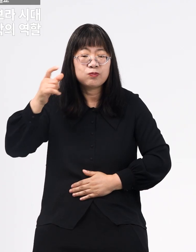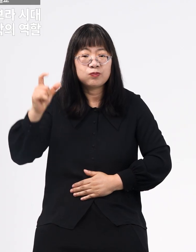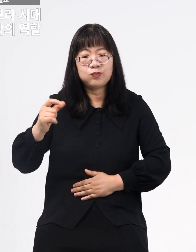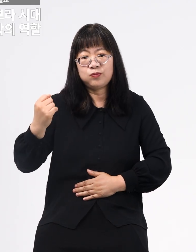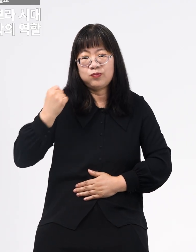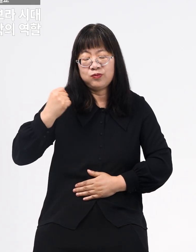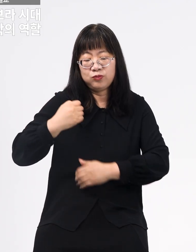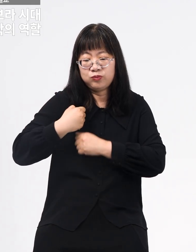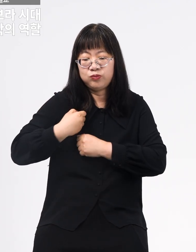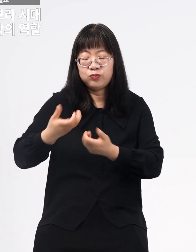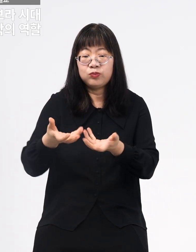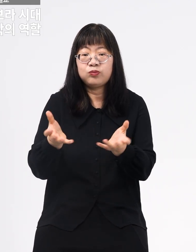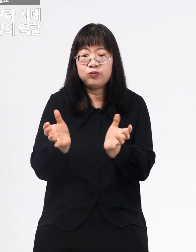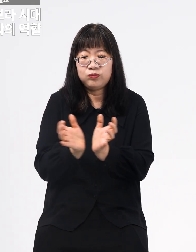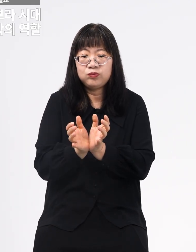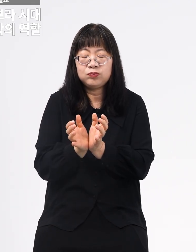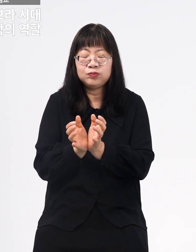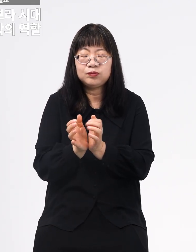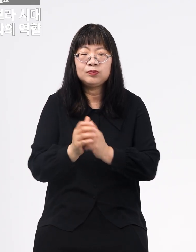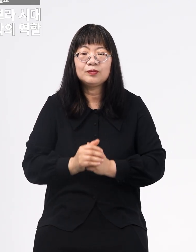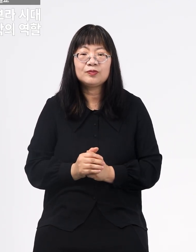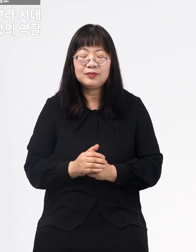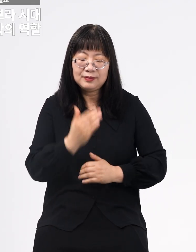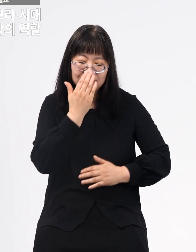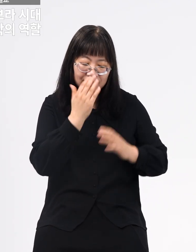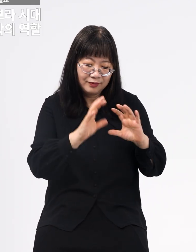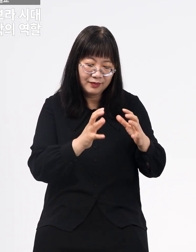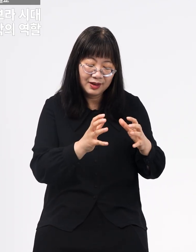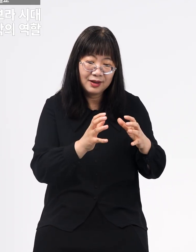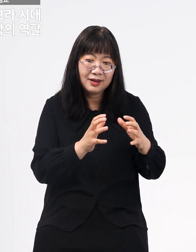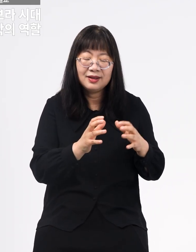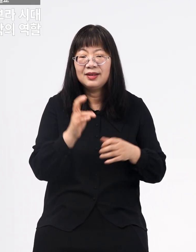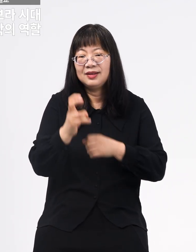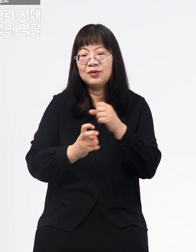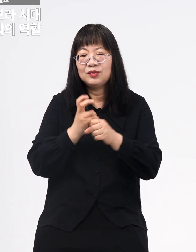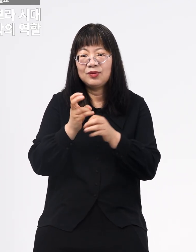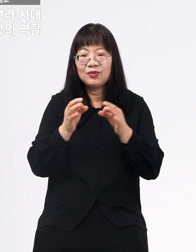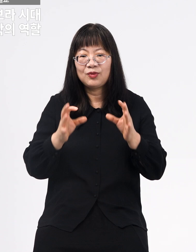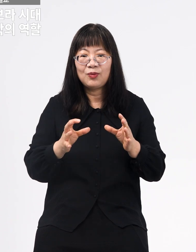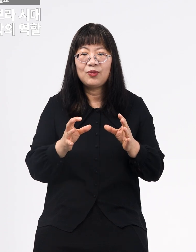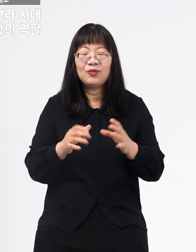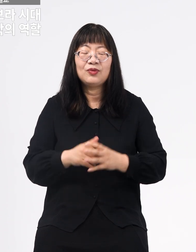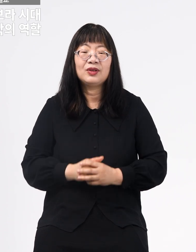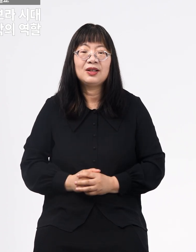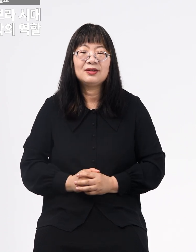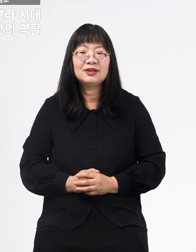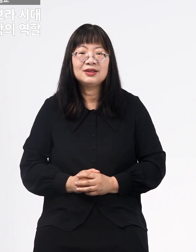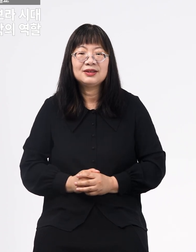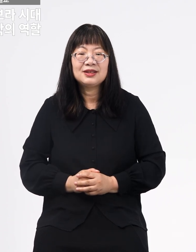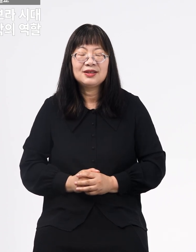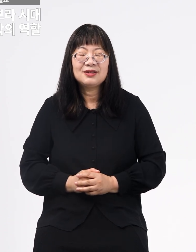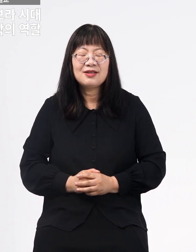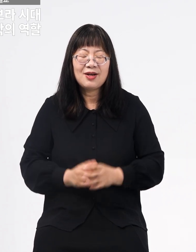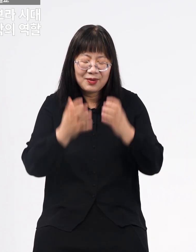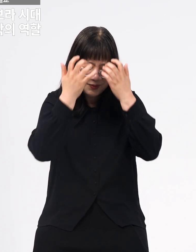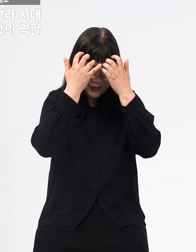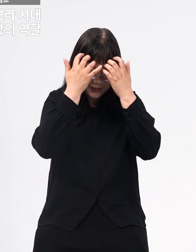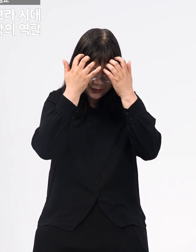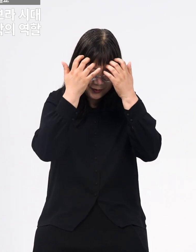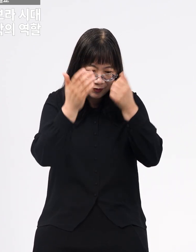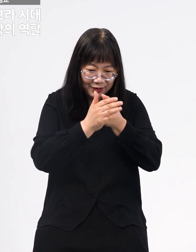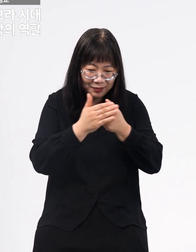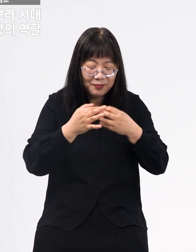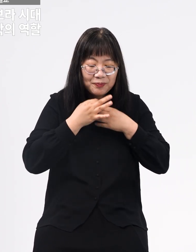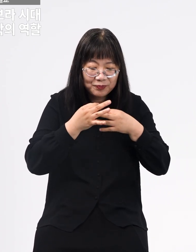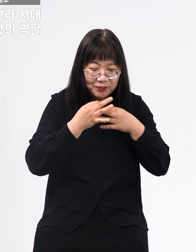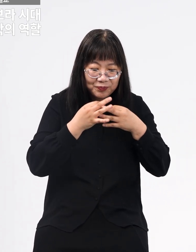막강한 군대, 거기에 이스라엘은 20년 동안 학정에 비명을 지르고 있었어요.